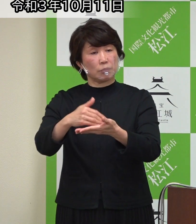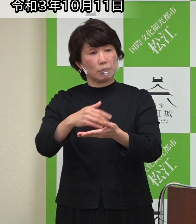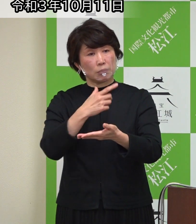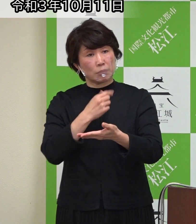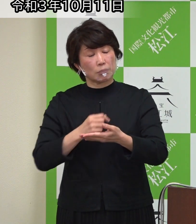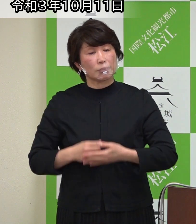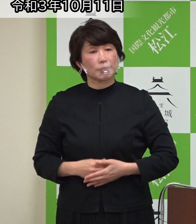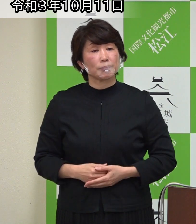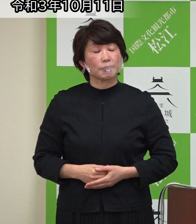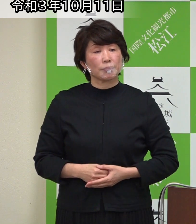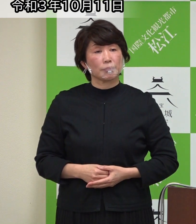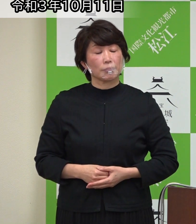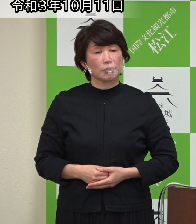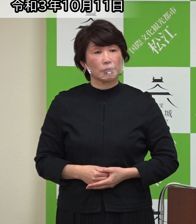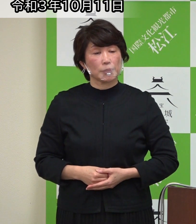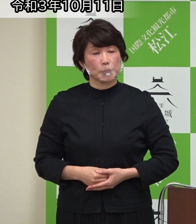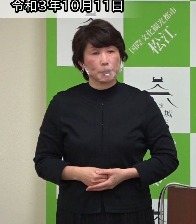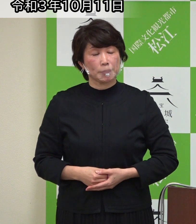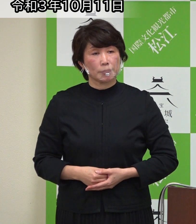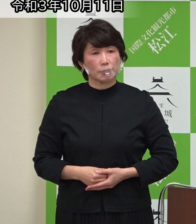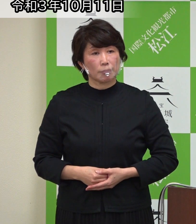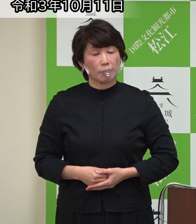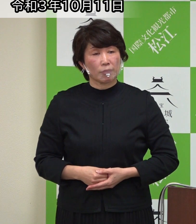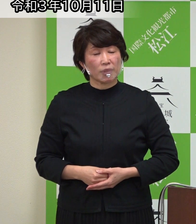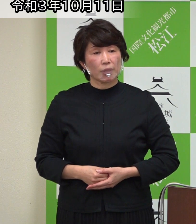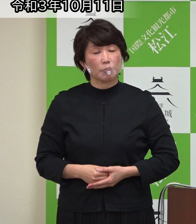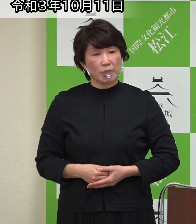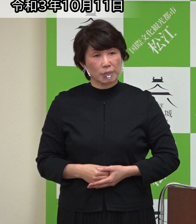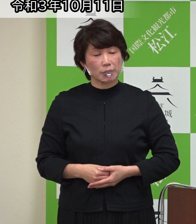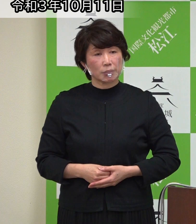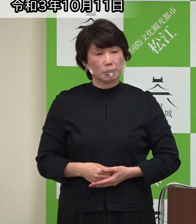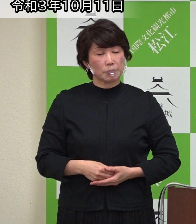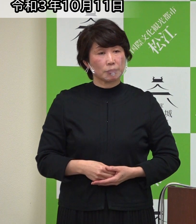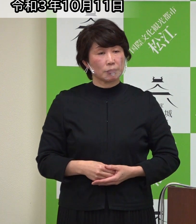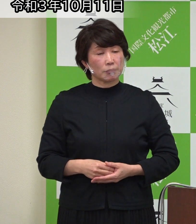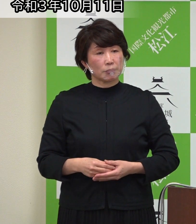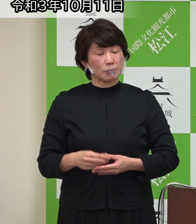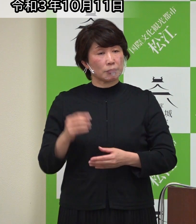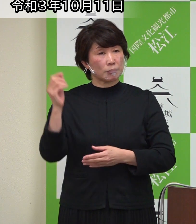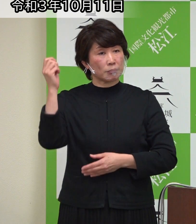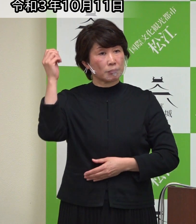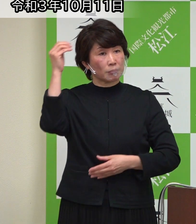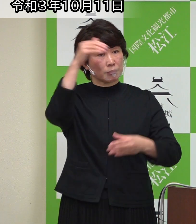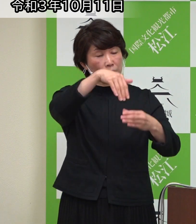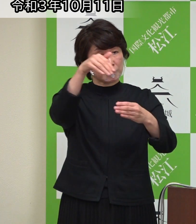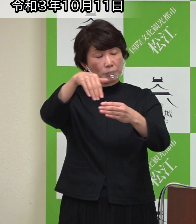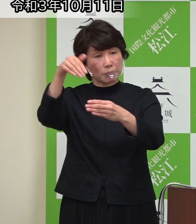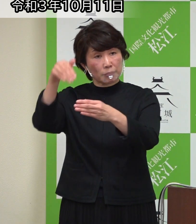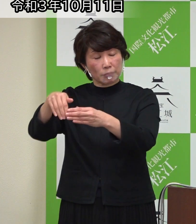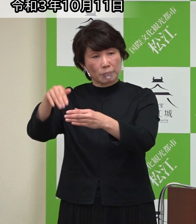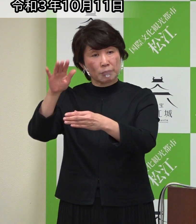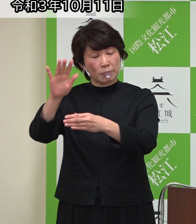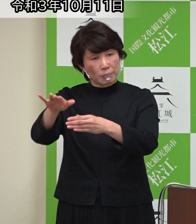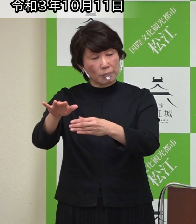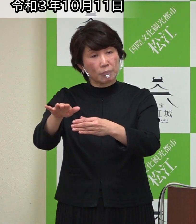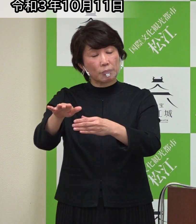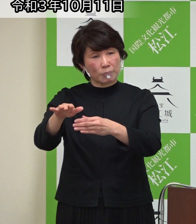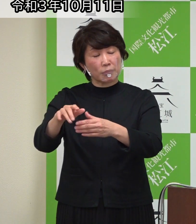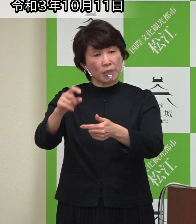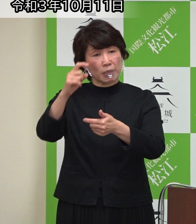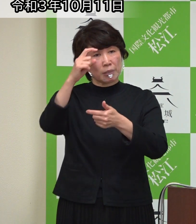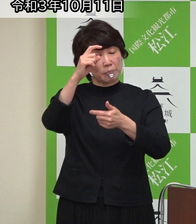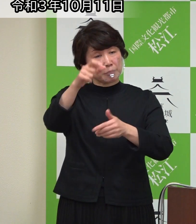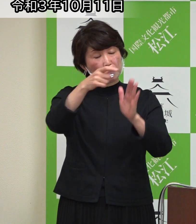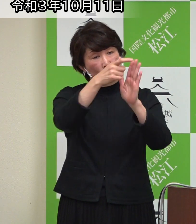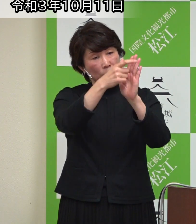。やっぱり投げ込みやその SNS で発信する時も含めてキャッチーな言葉が必要だと思います。